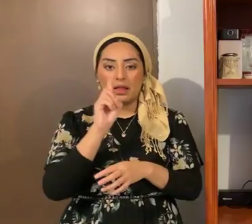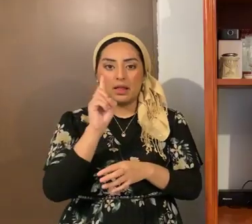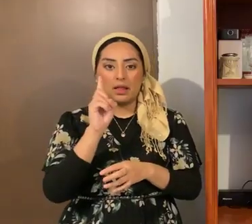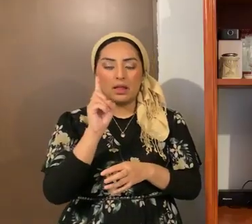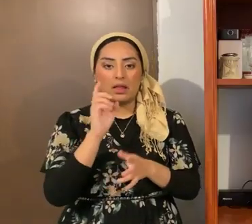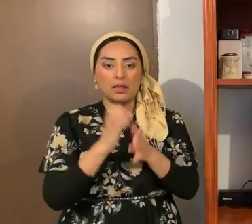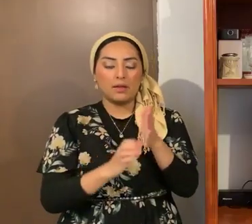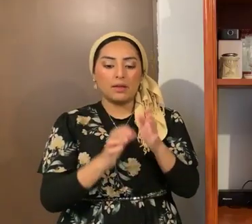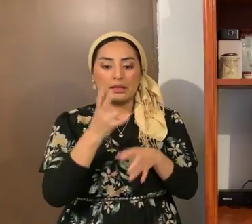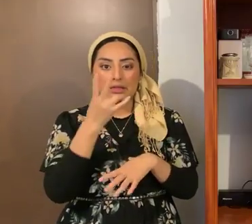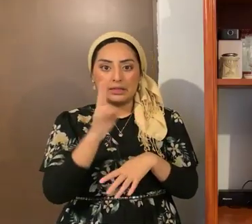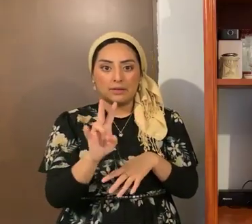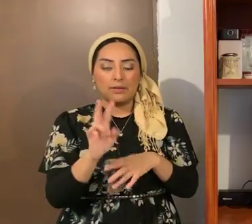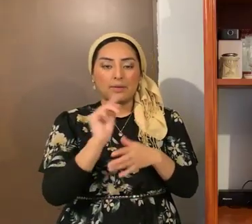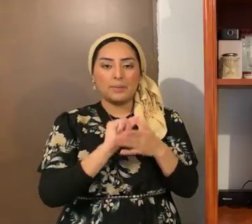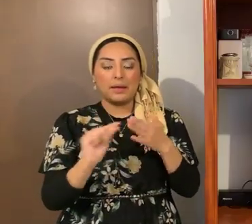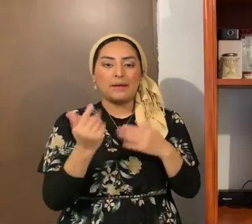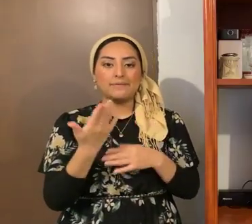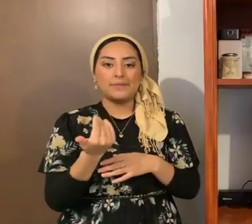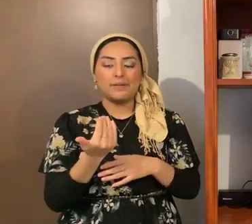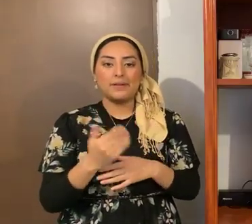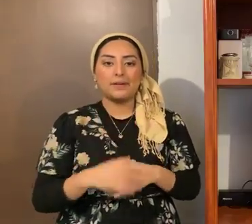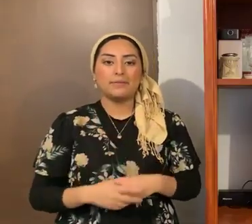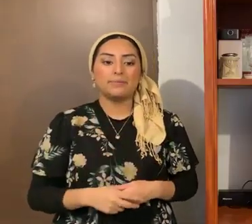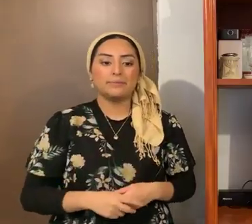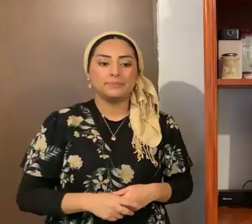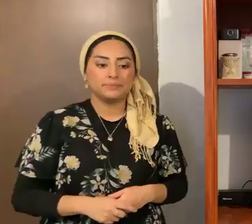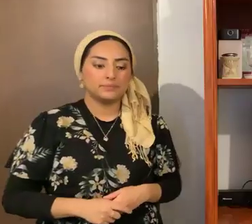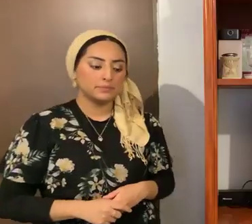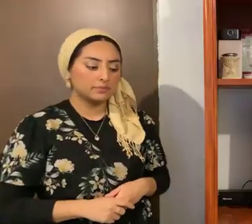Deuteronomio 17, verso 15.